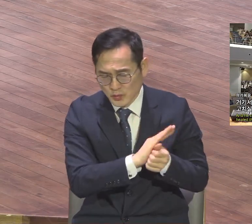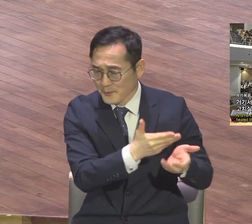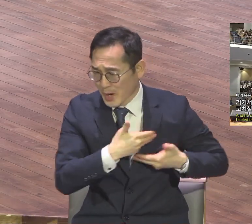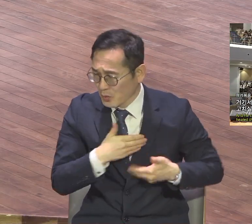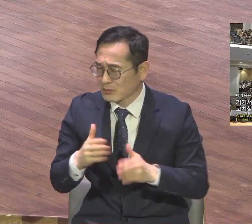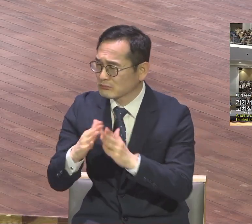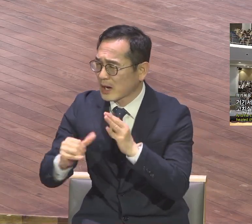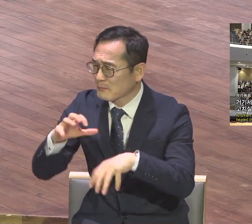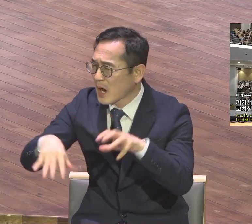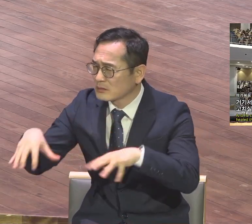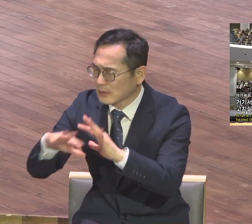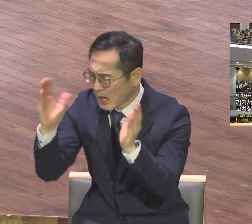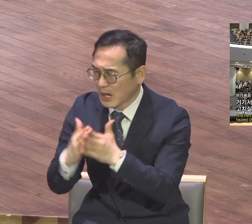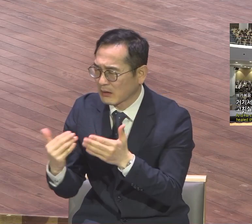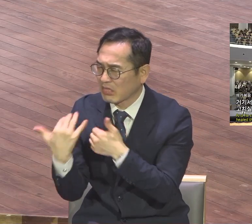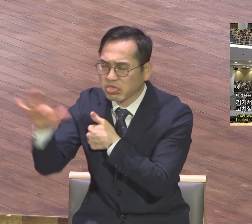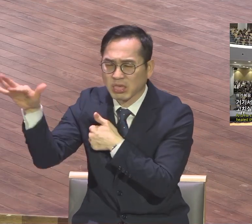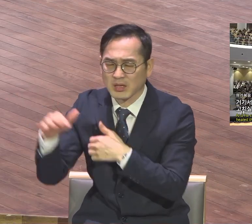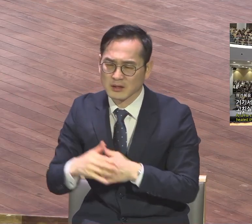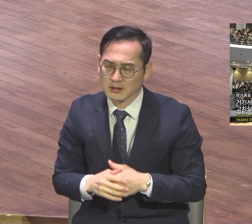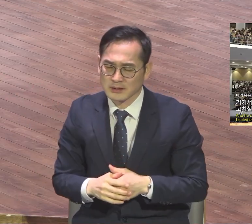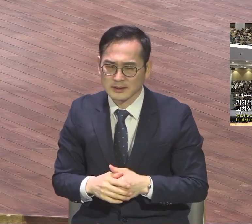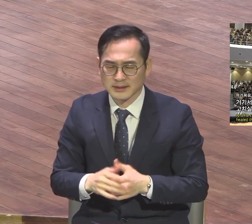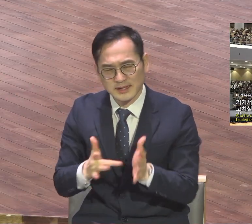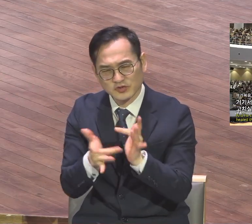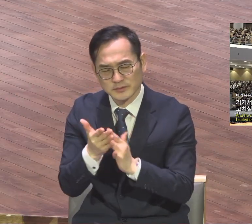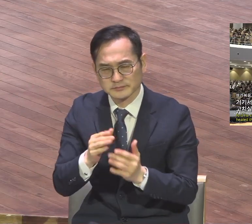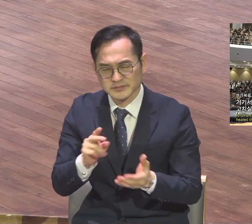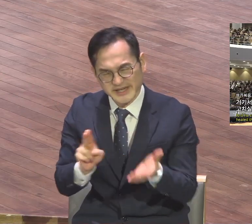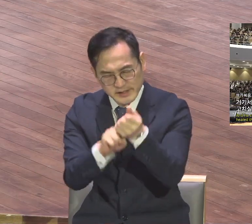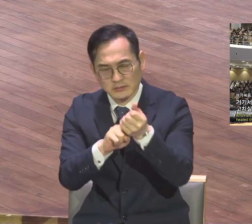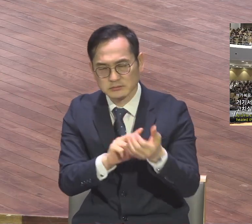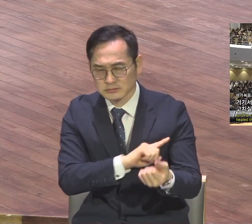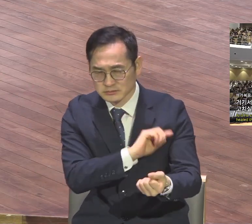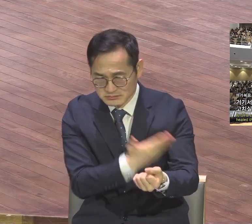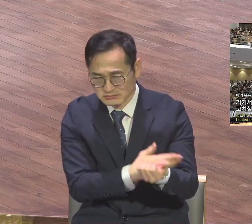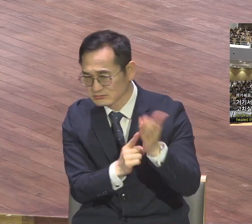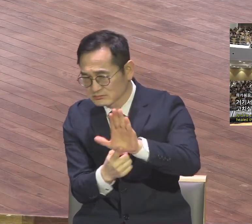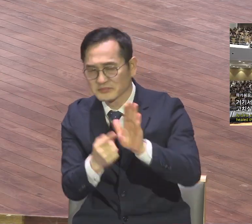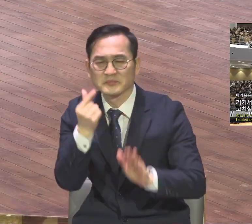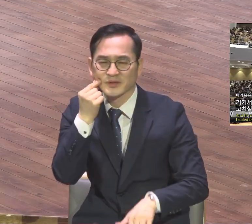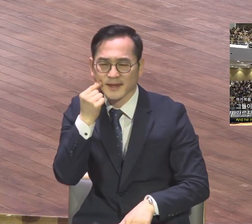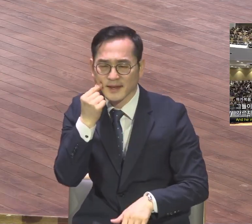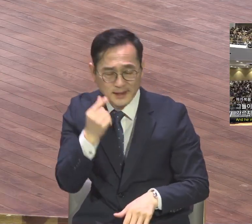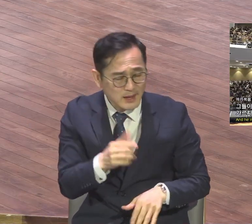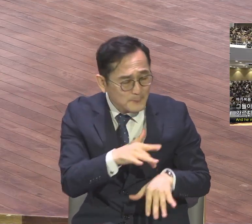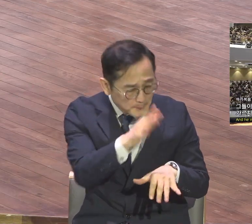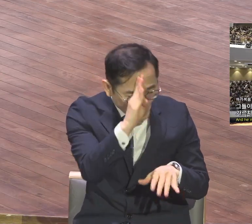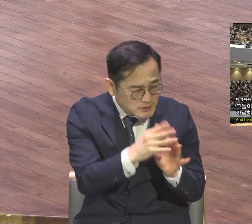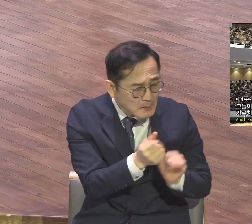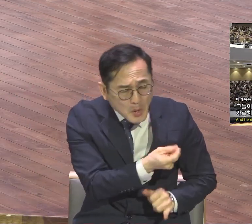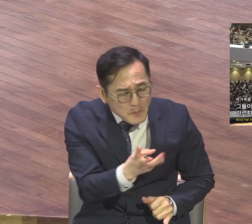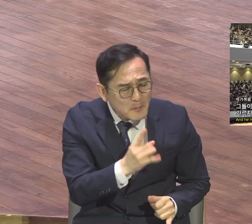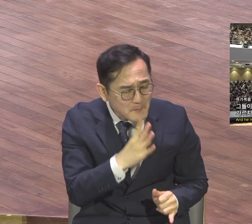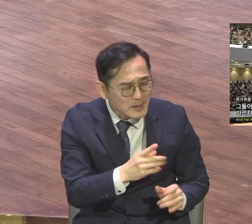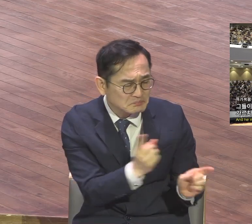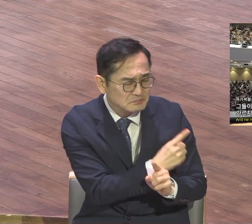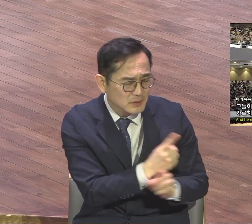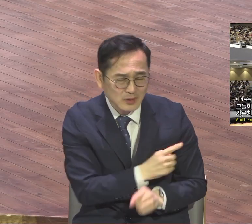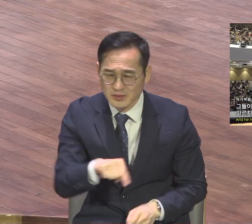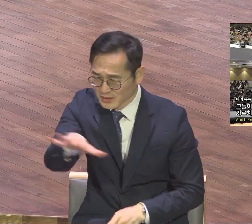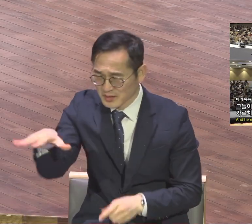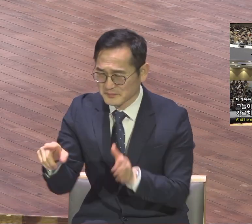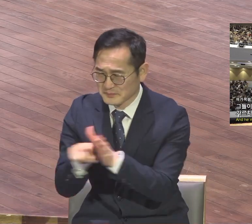하시며 거기서는 아무 권능도 행하실 수 없어 다만 소수의 병자에게 안수하여 고치실 뿐이었고 그들이 믿지 않음을